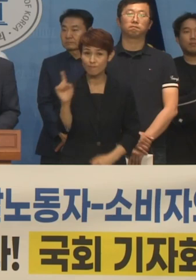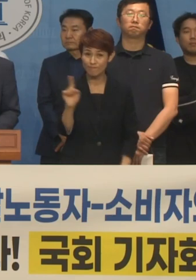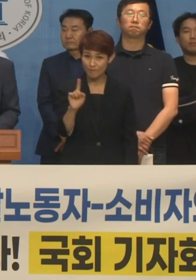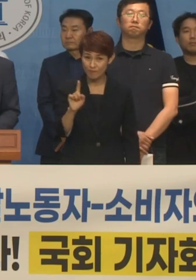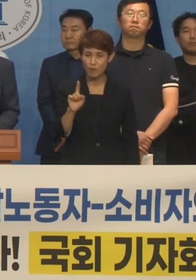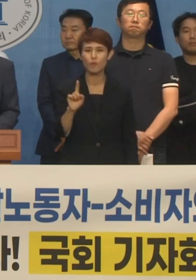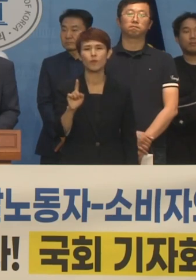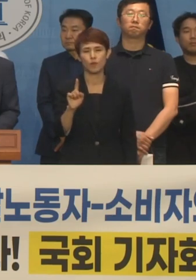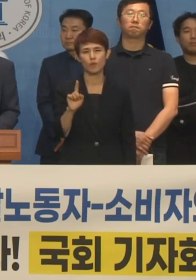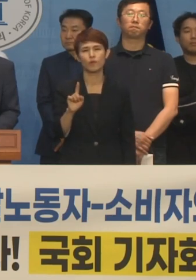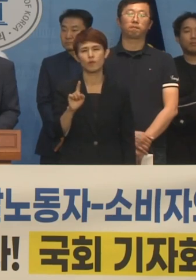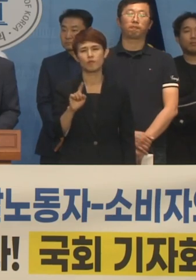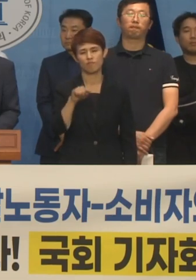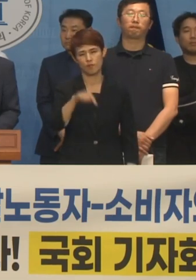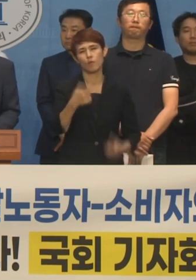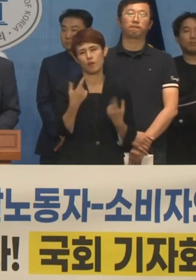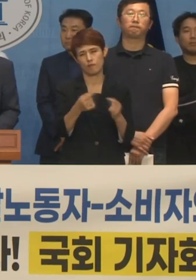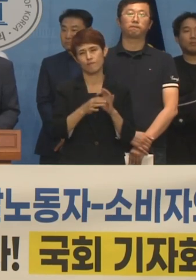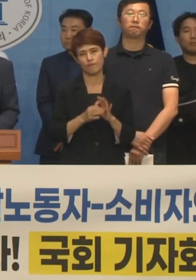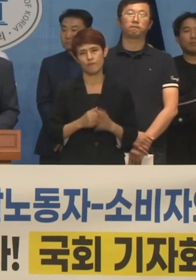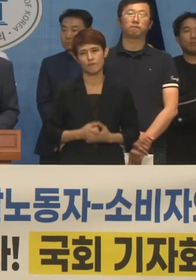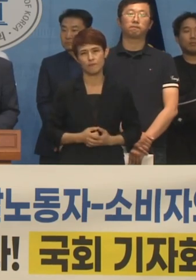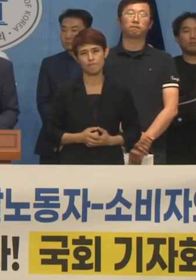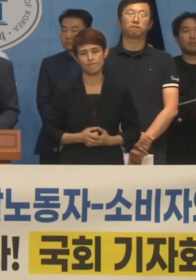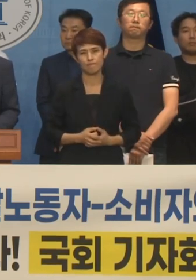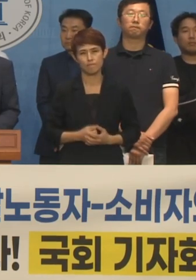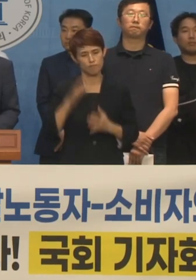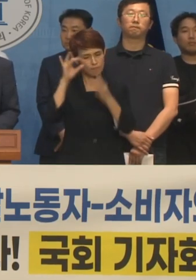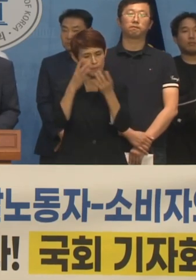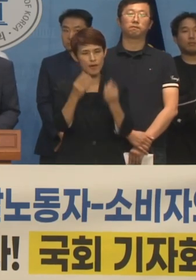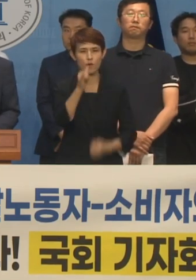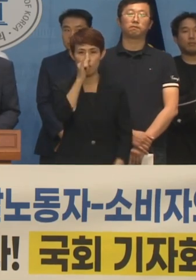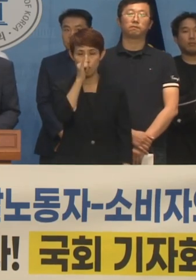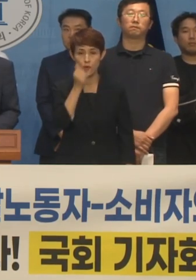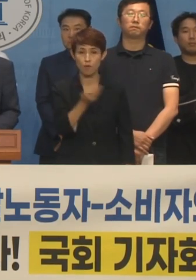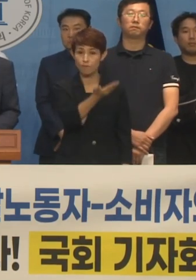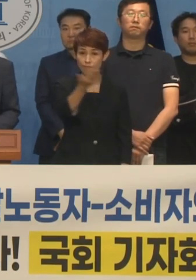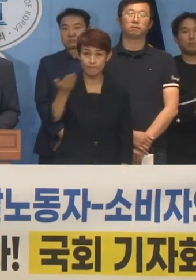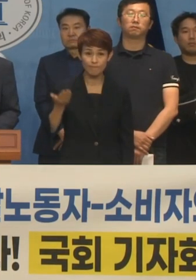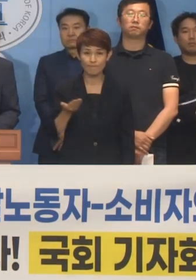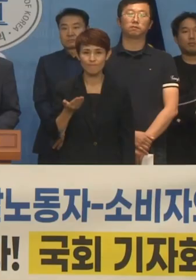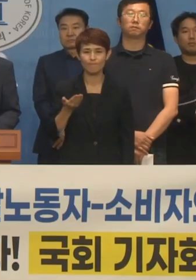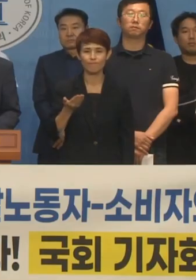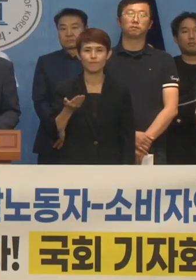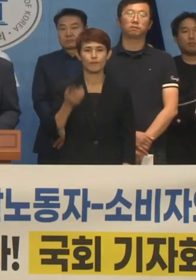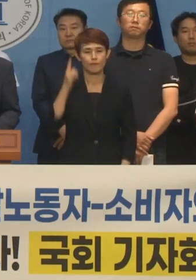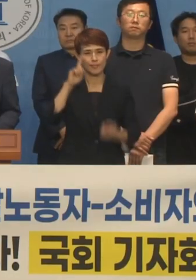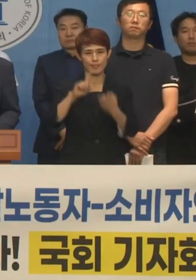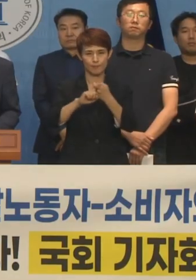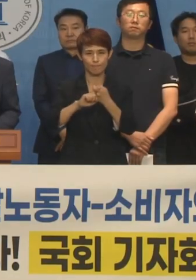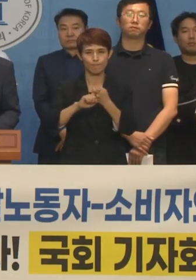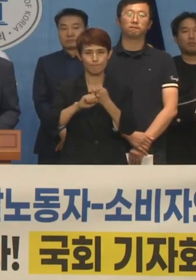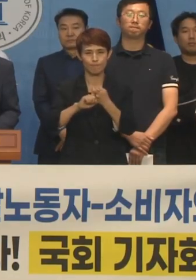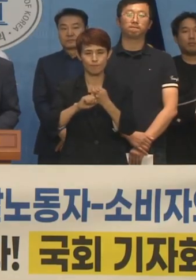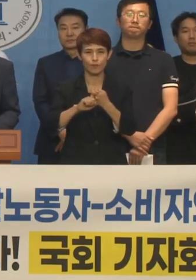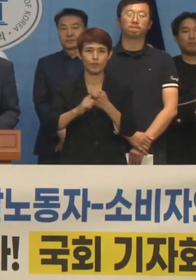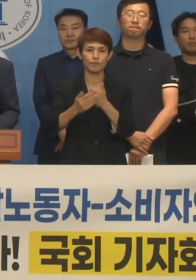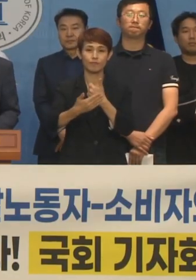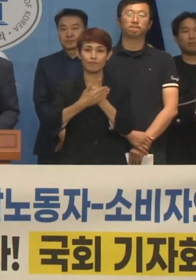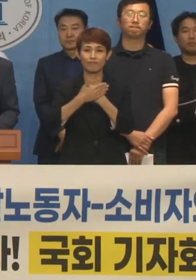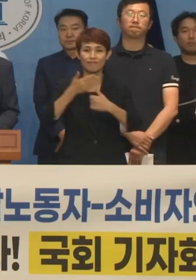계시고 많은 분들이 공감하시는 사안인 만큼 기자 여러분들께서도 많은 관심과